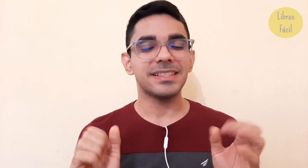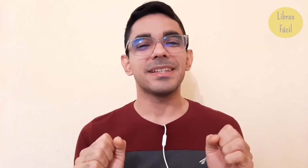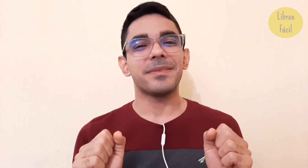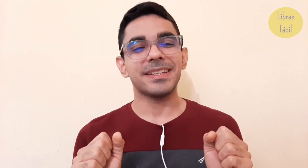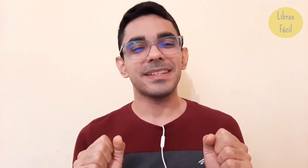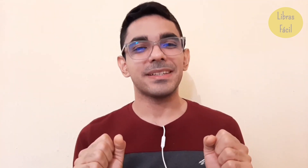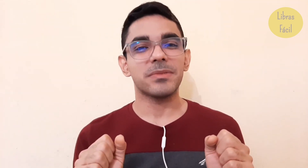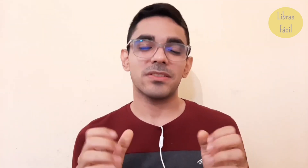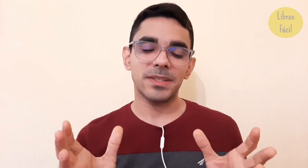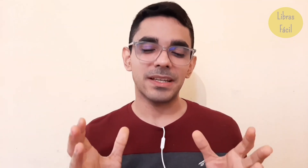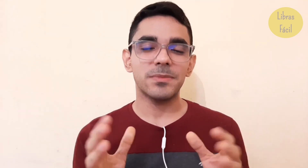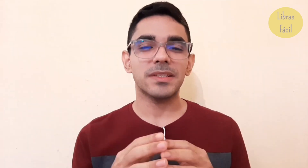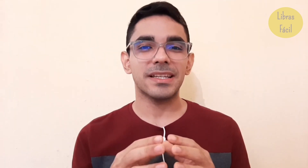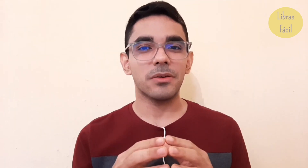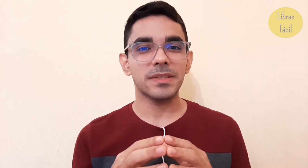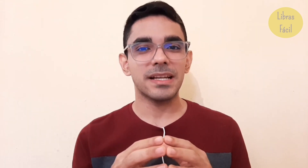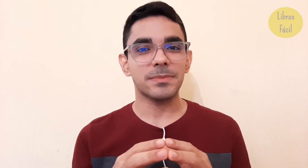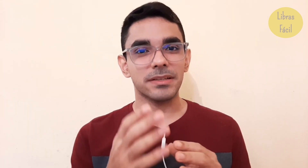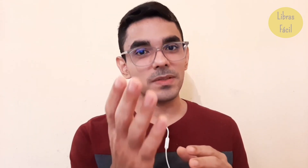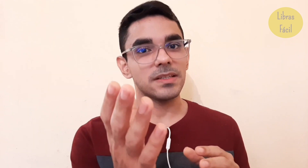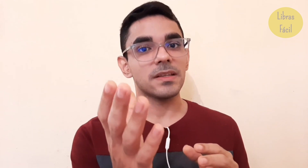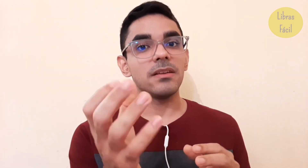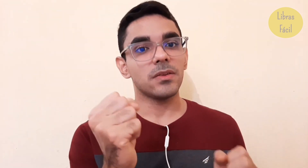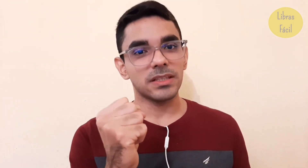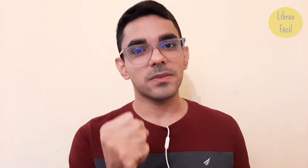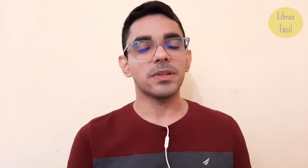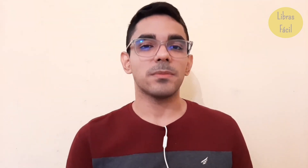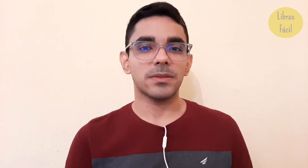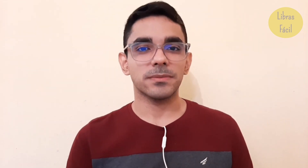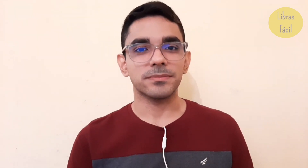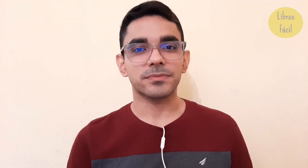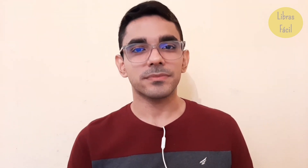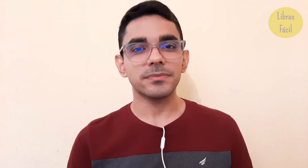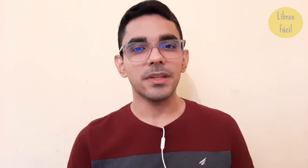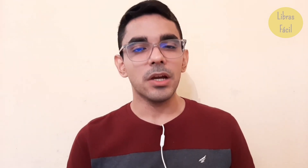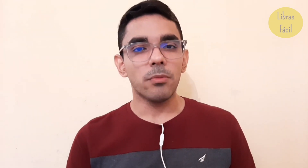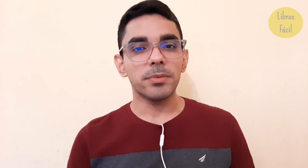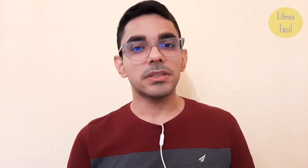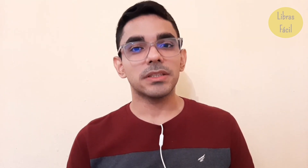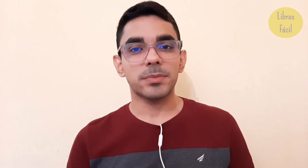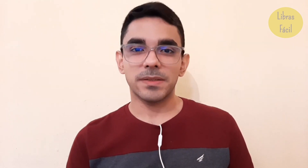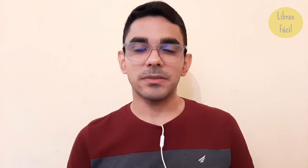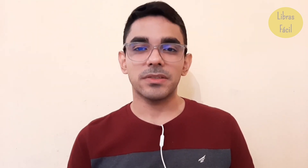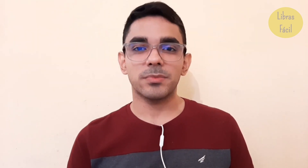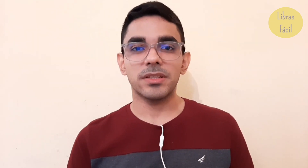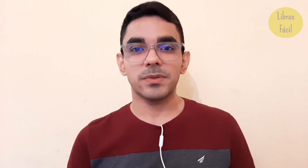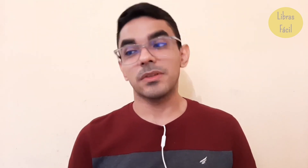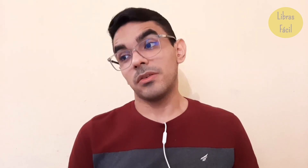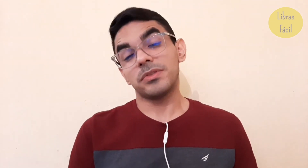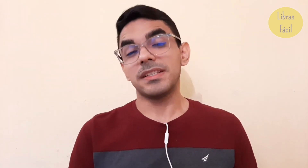para entender. Mas nós vamos tentar esmiuçar aqui algumas delas para que vocês venham a ter esse conhecimento. A primeira expressão que nós podemos